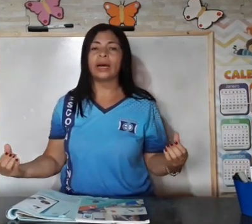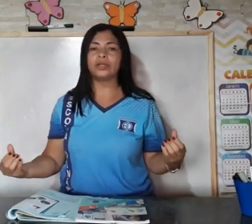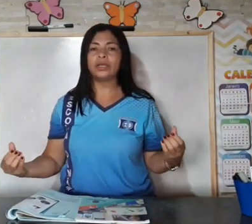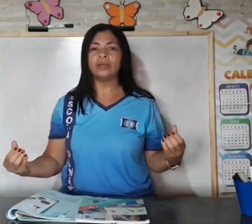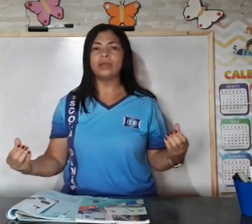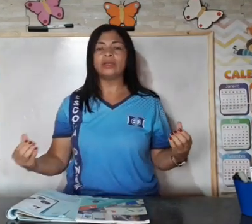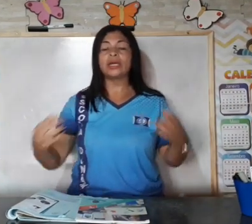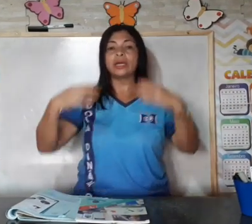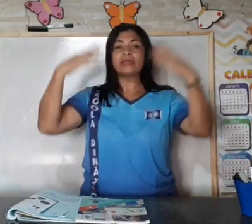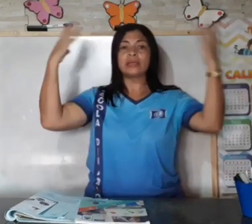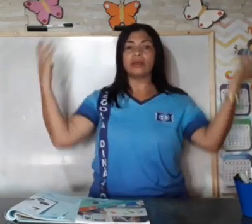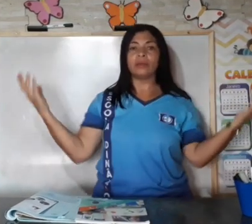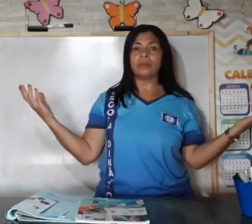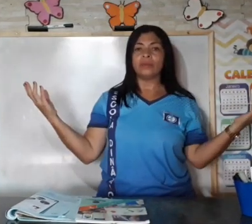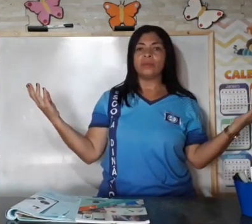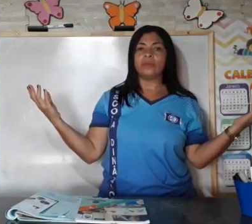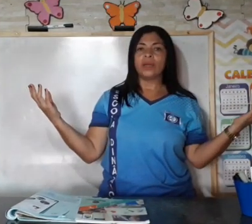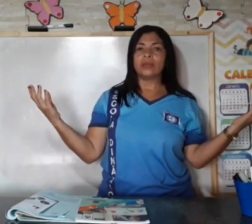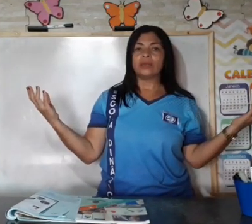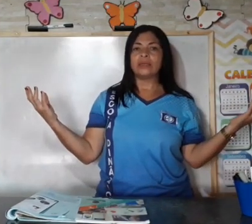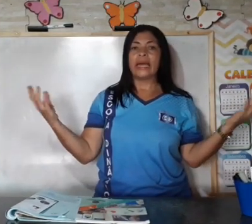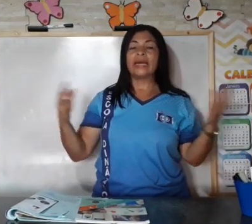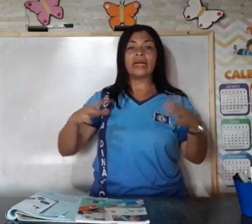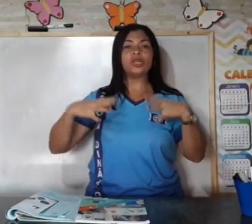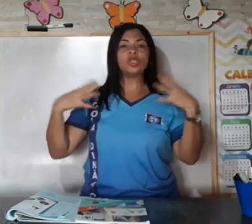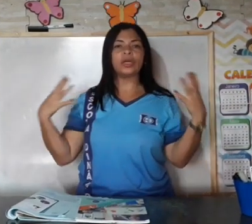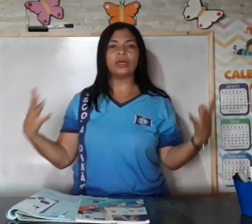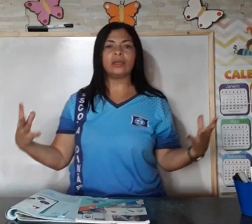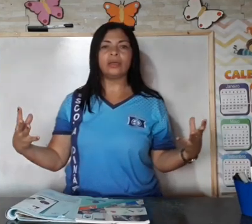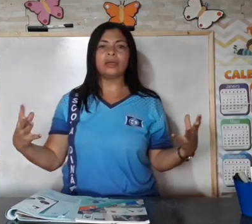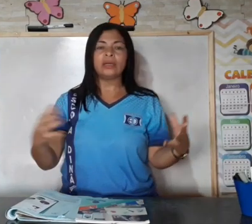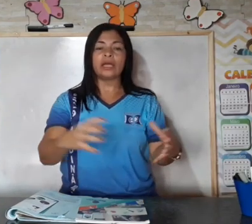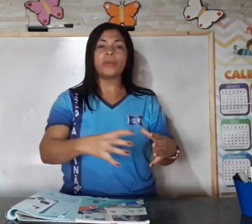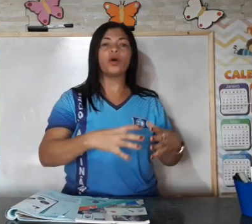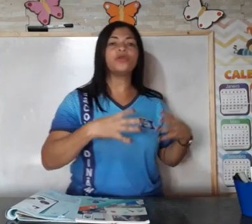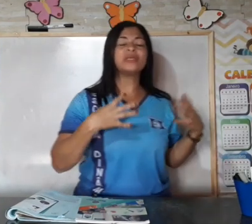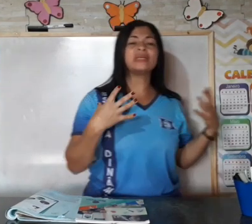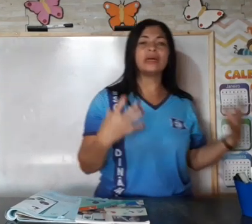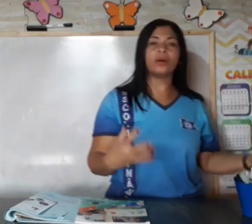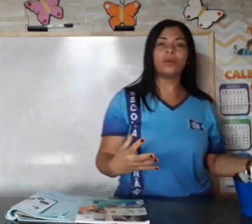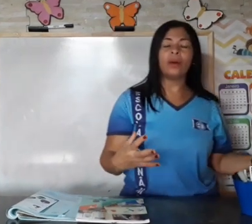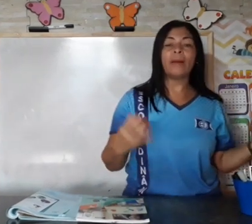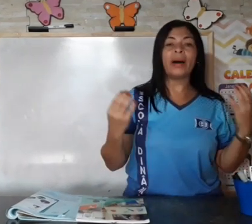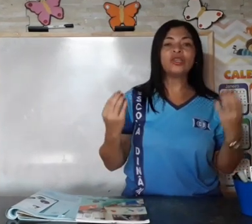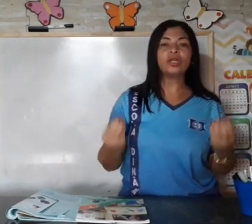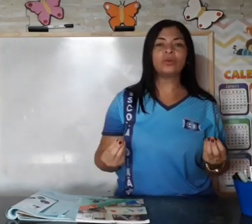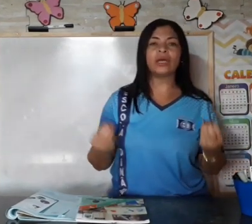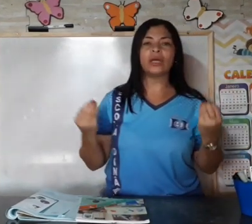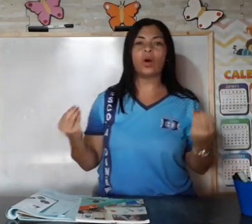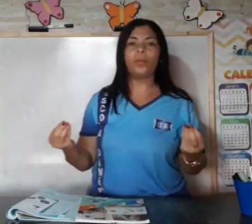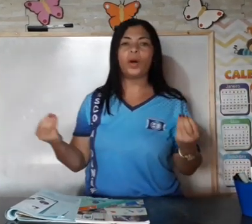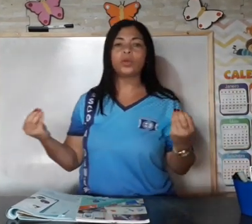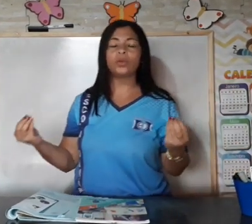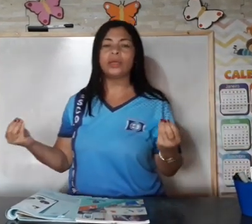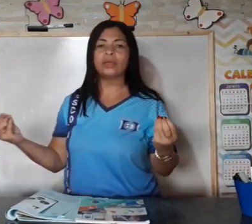oportunidade de crescer. É inteligente, tem profissão, mas não tem